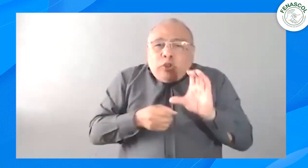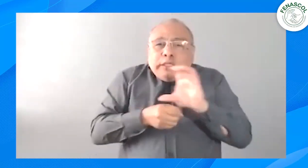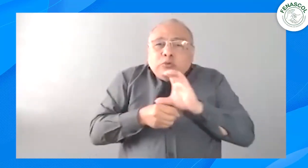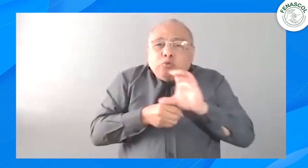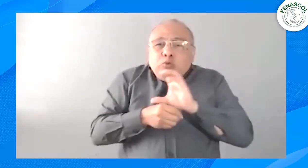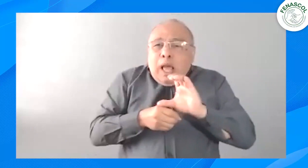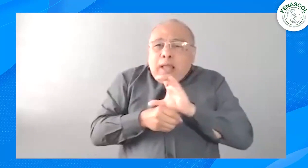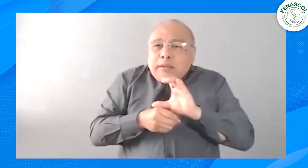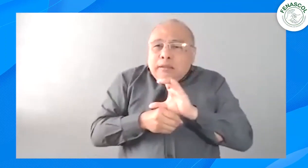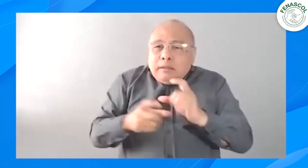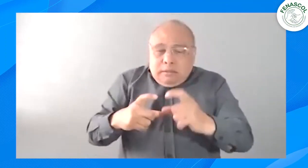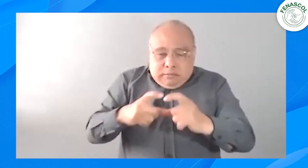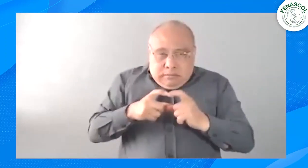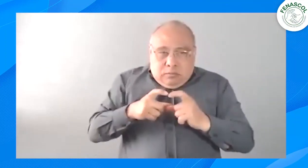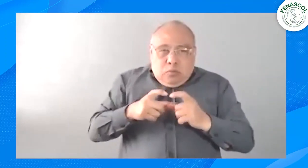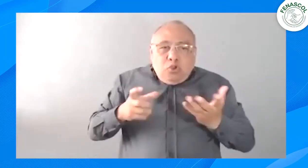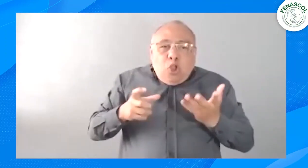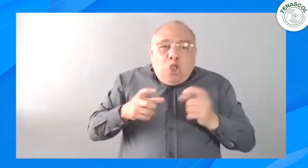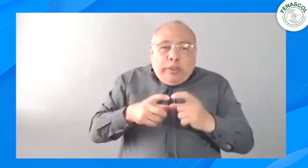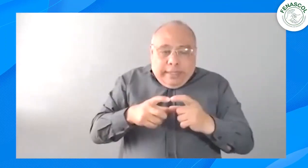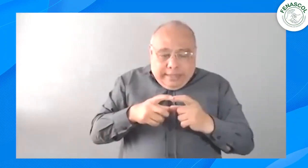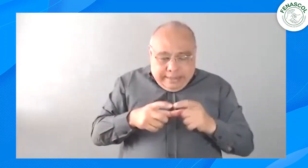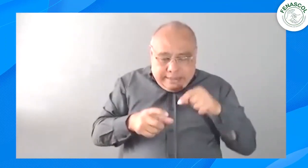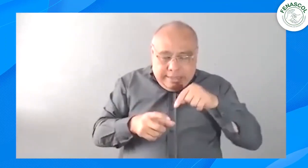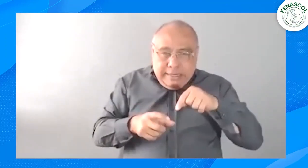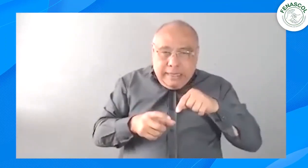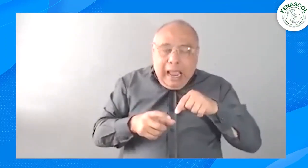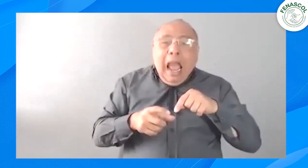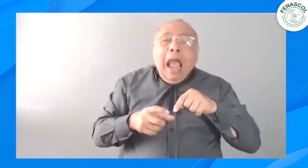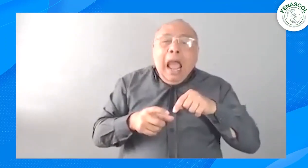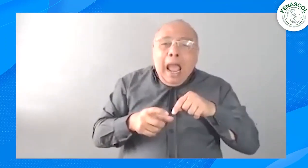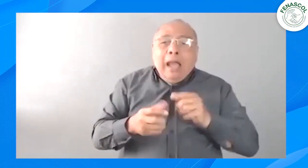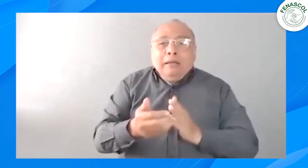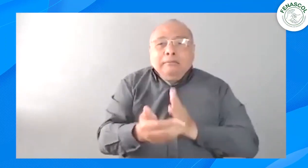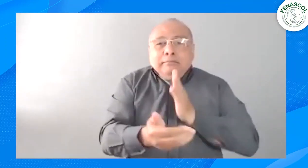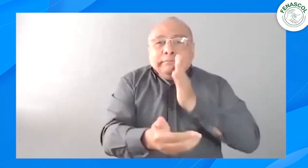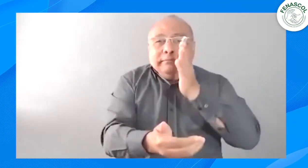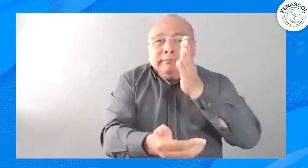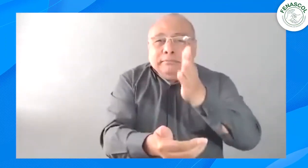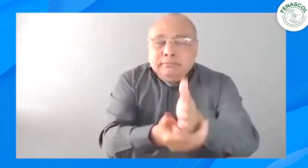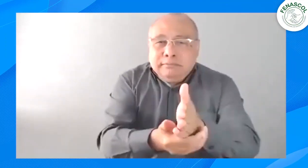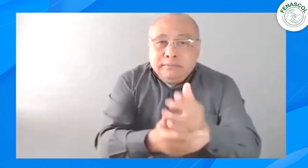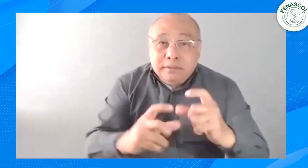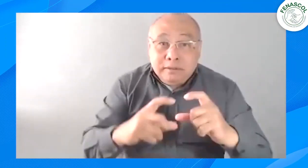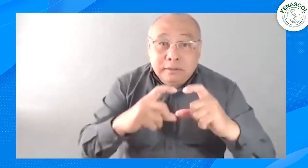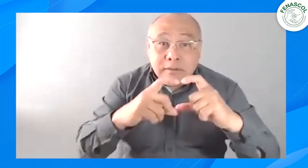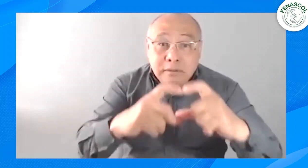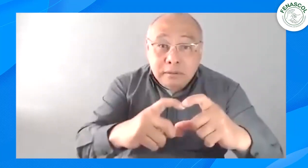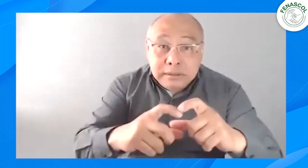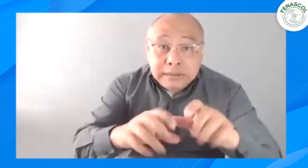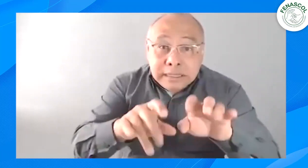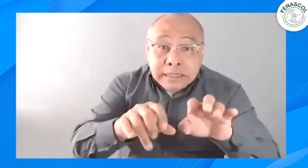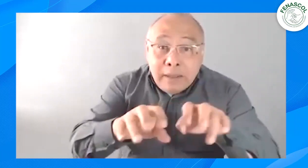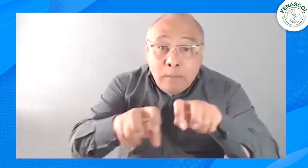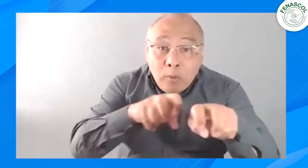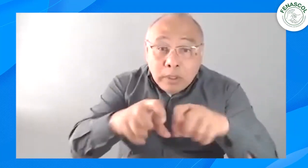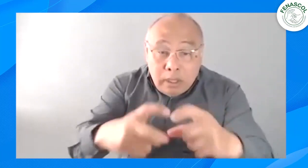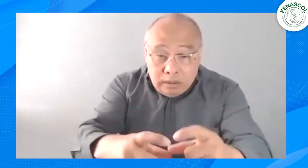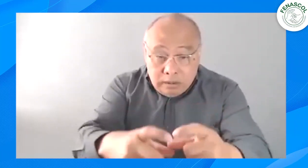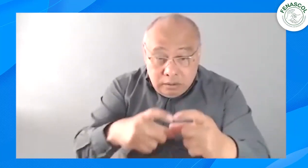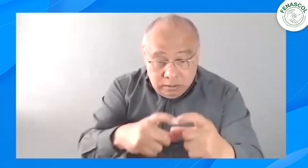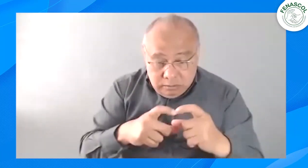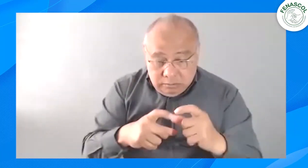su licencia de conducción en este caso necesitamos saber dónde se expidió esa